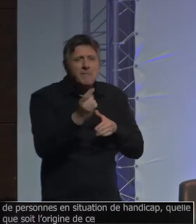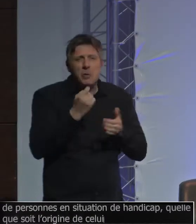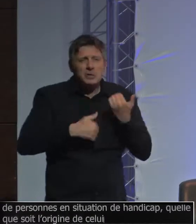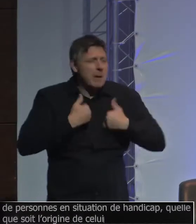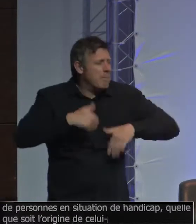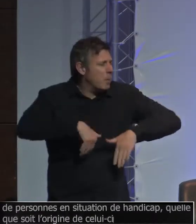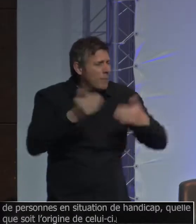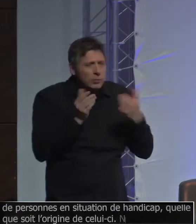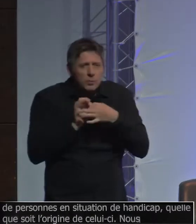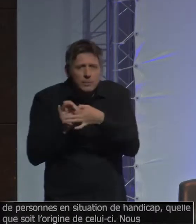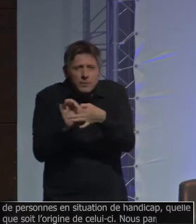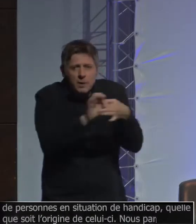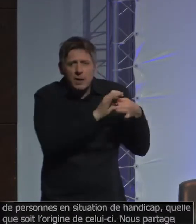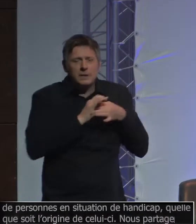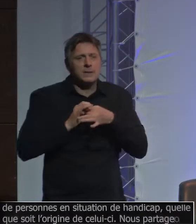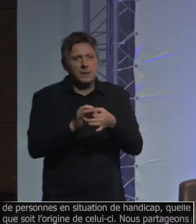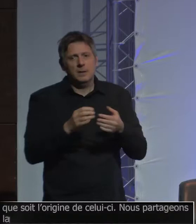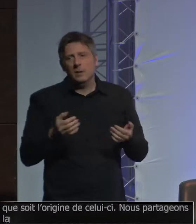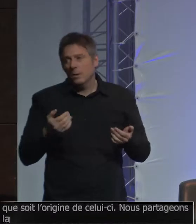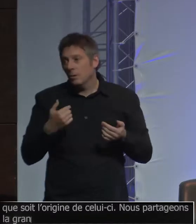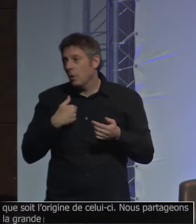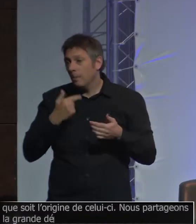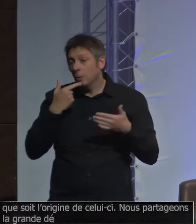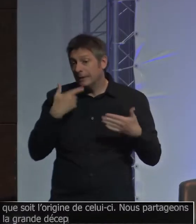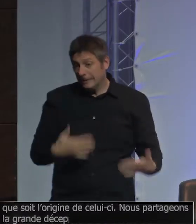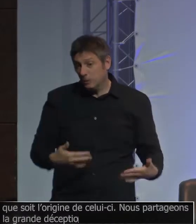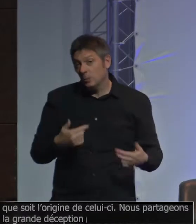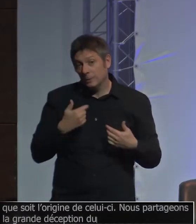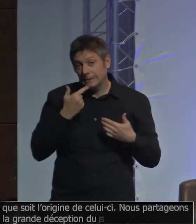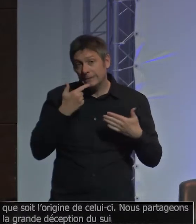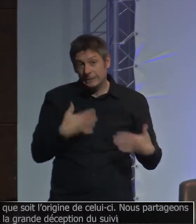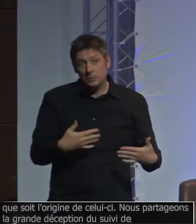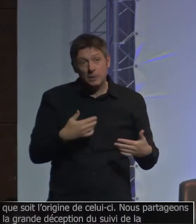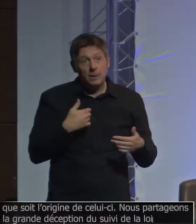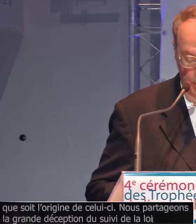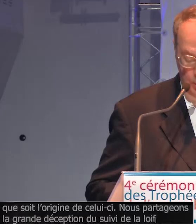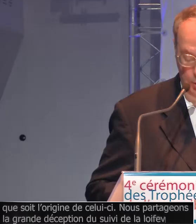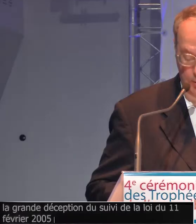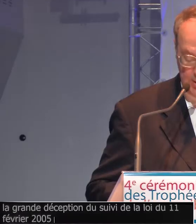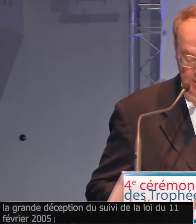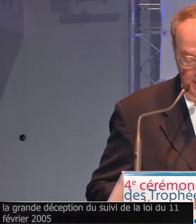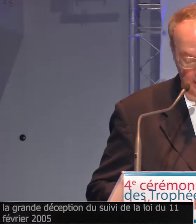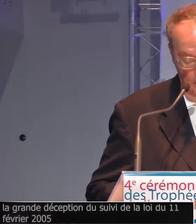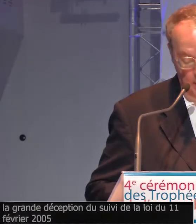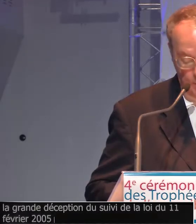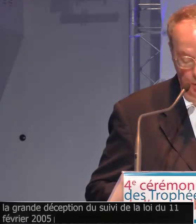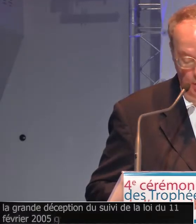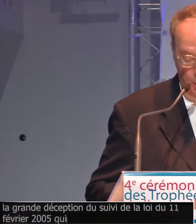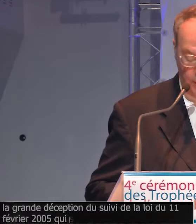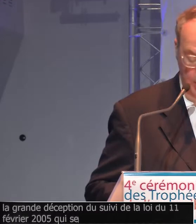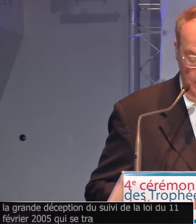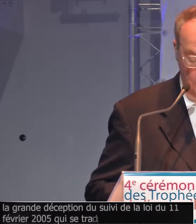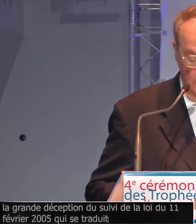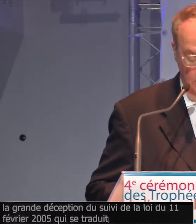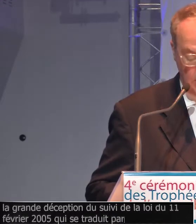Nous partageons avec elles, bien sûr, la grande déception de voir l'insuffisance du suivi d'application de la loi de 2005 pendant